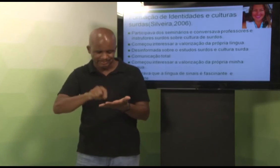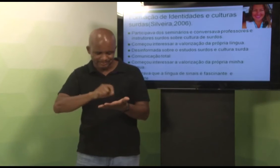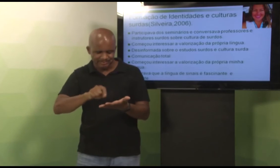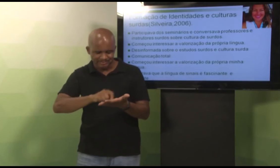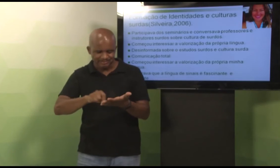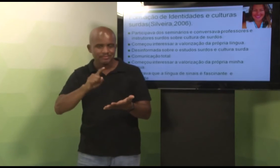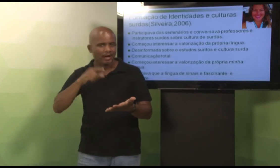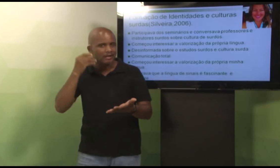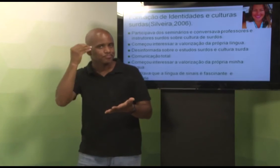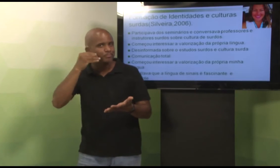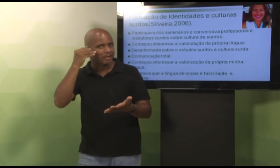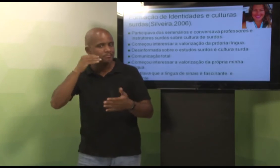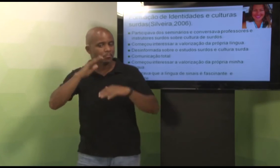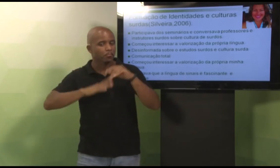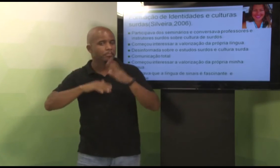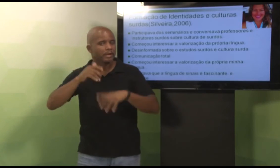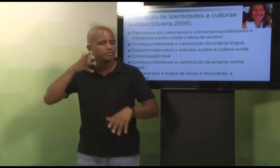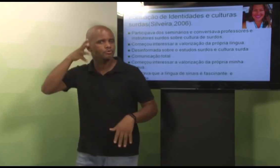Ela se apaixonou com isso.